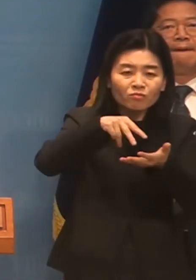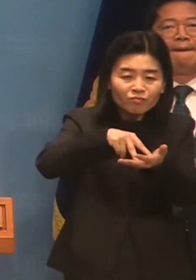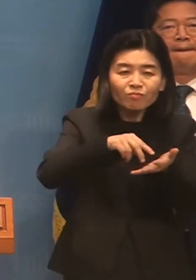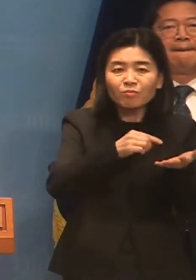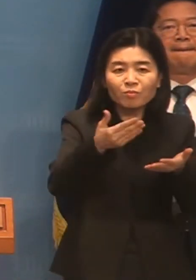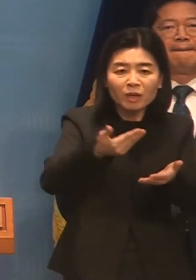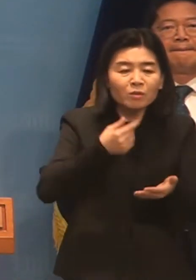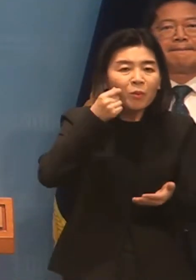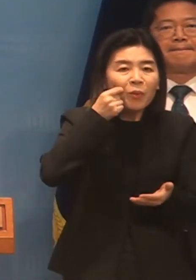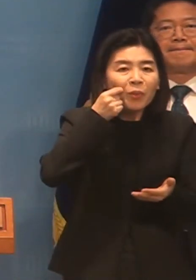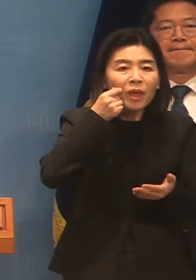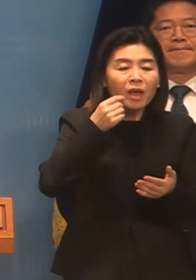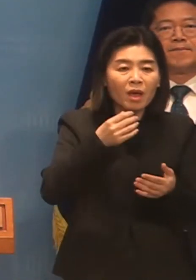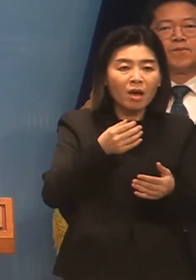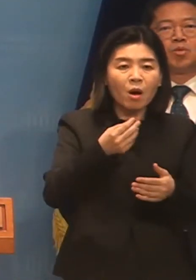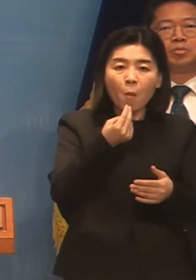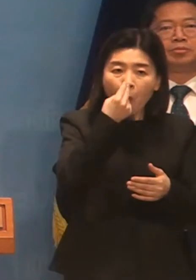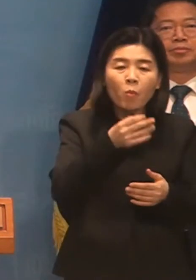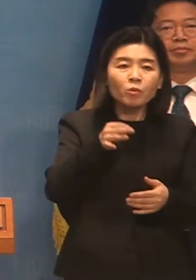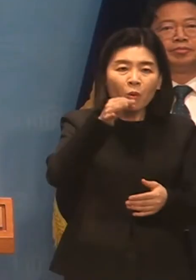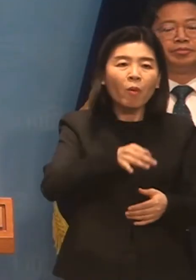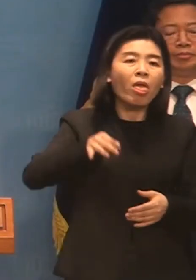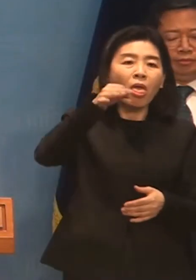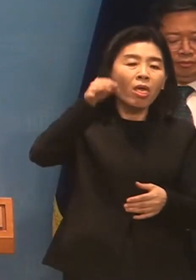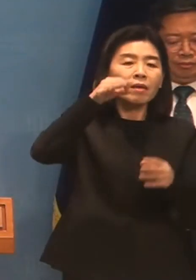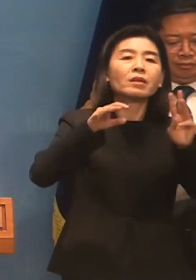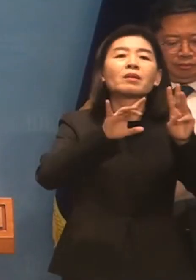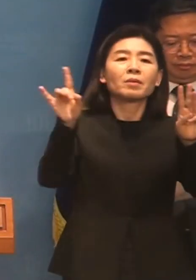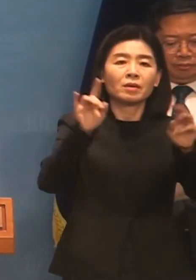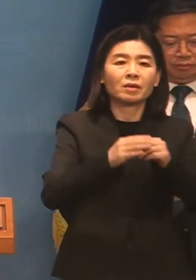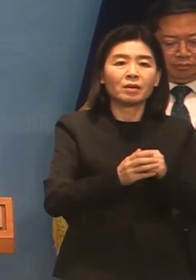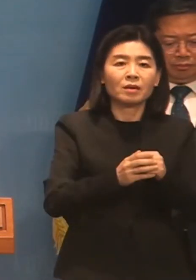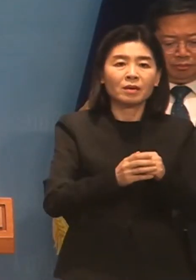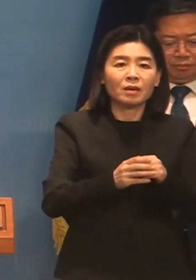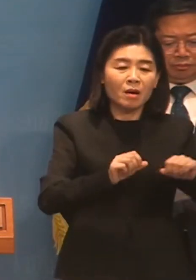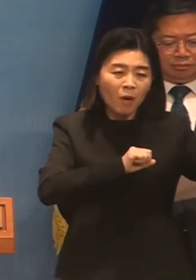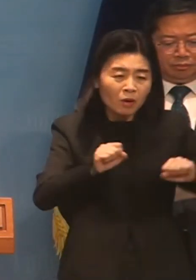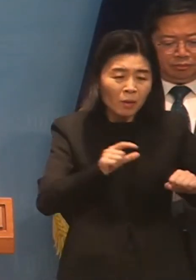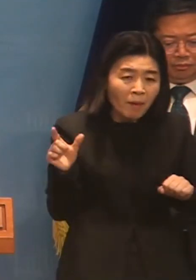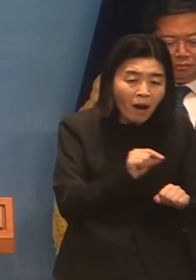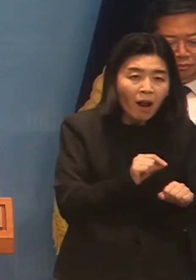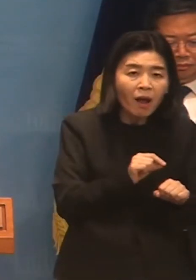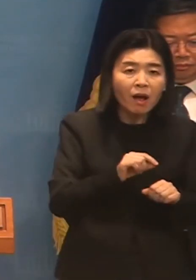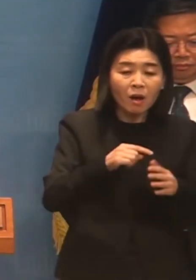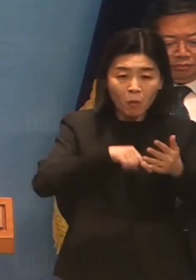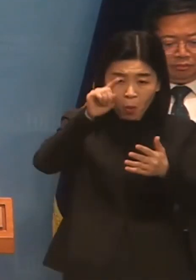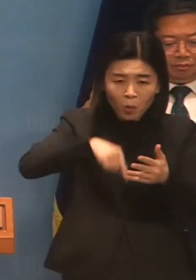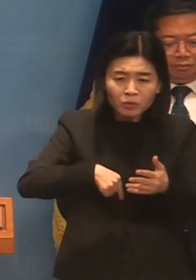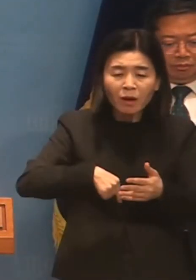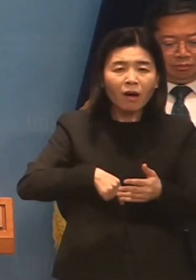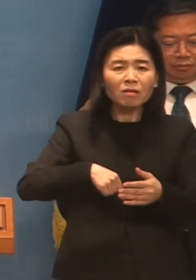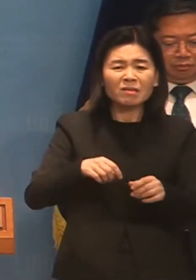가장 먼저 움직이고 가장 늦게 보상받으며 가장 빨리 잊혀지는 문제.